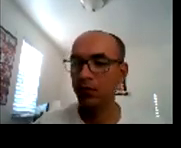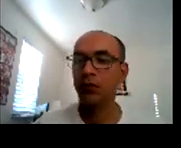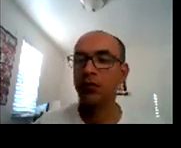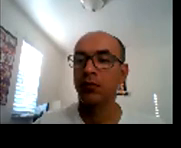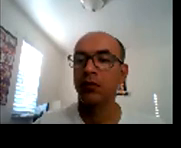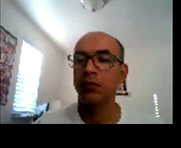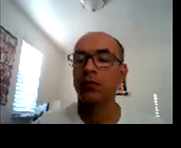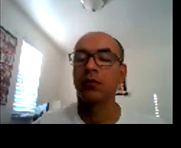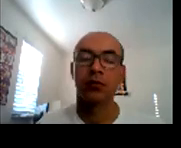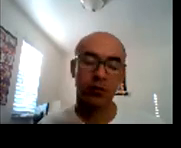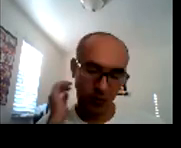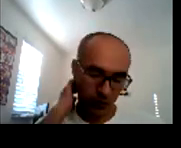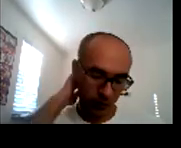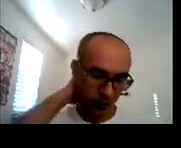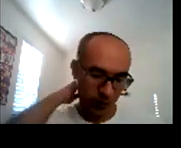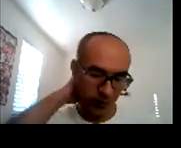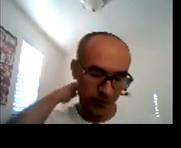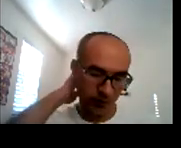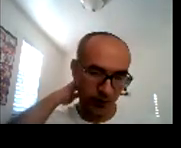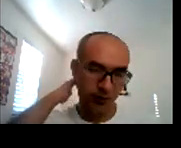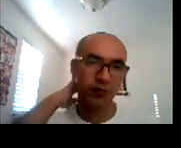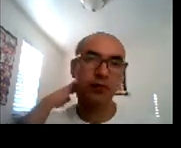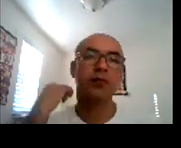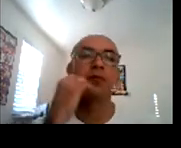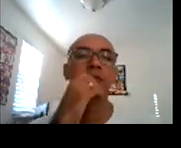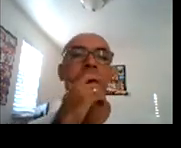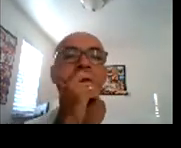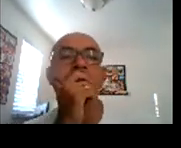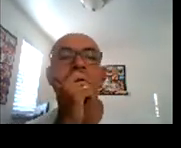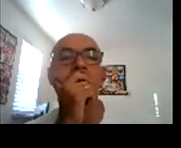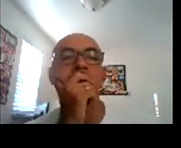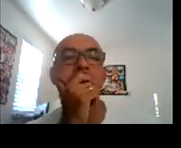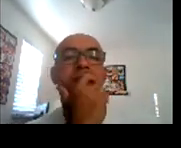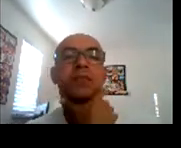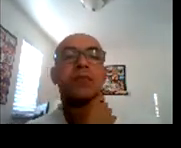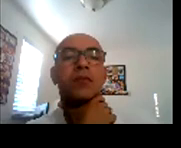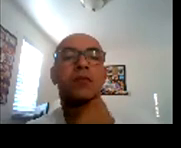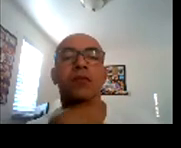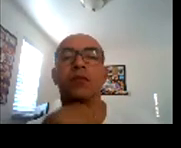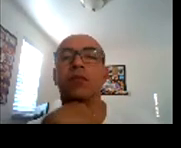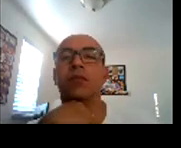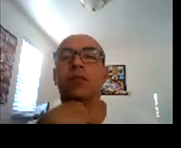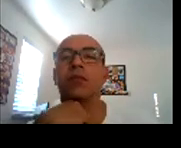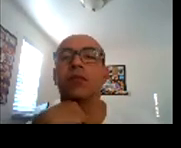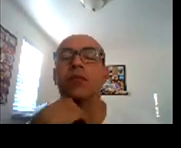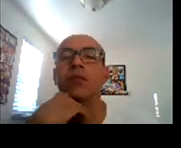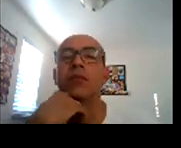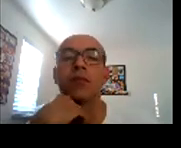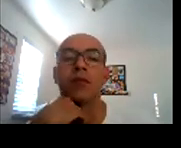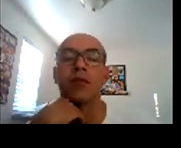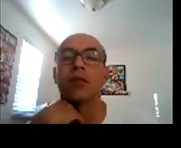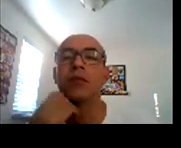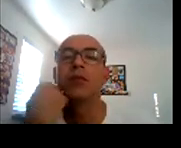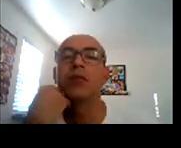de la sistémico-funcional. Si quieren agregar esos términos, me pueden escribir. Yo acá voy a poner